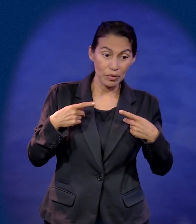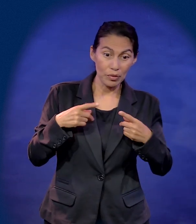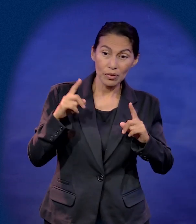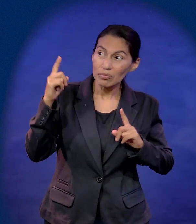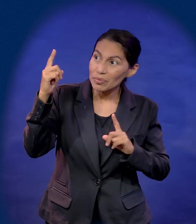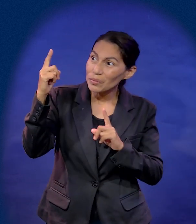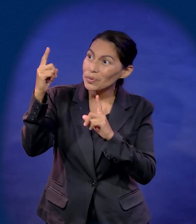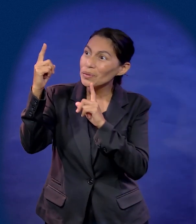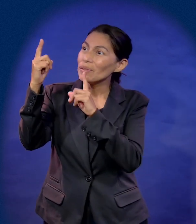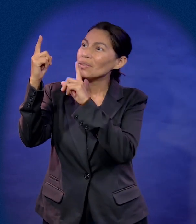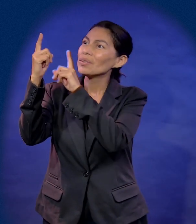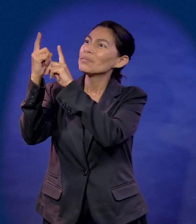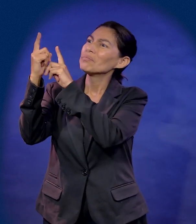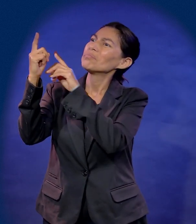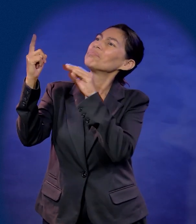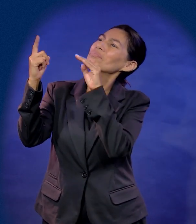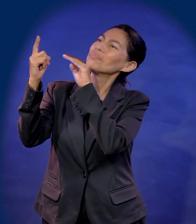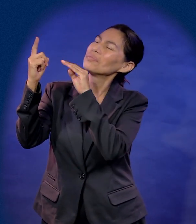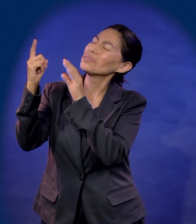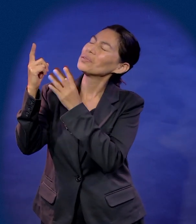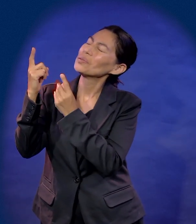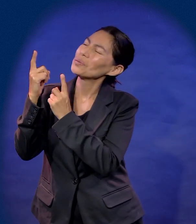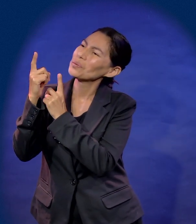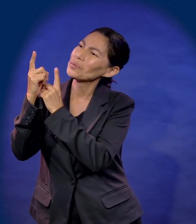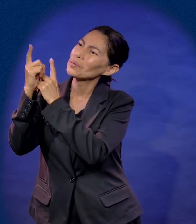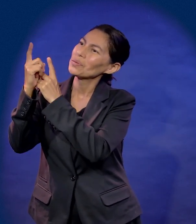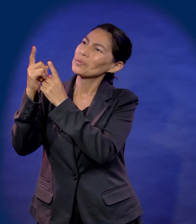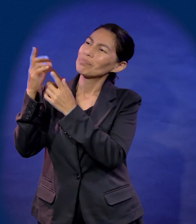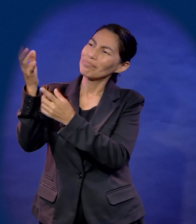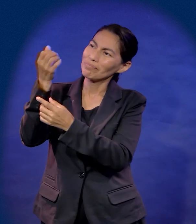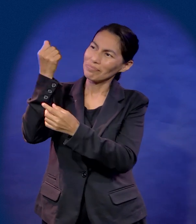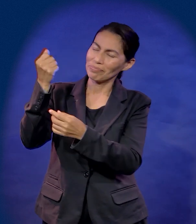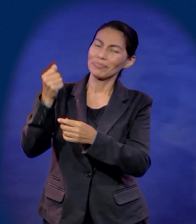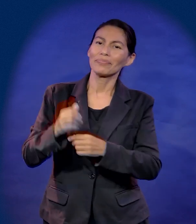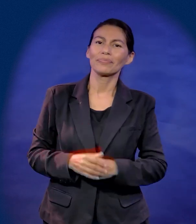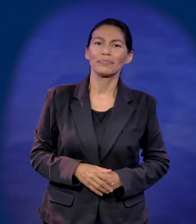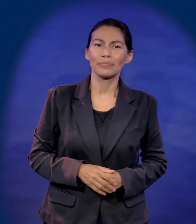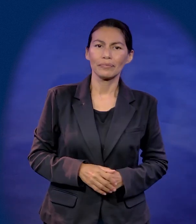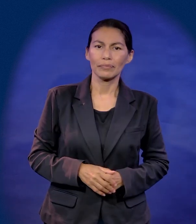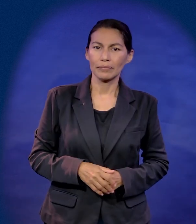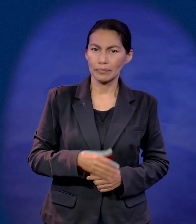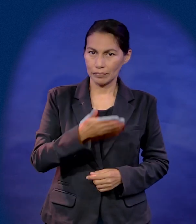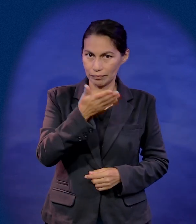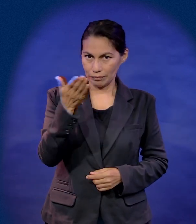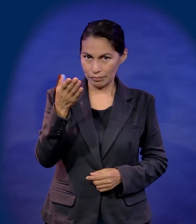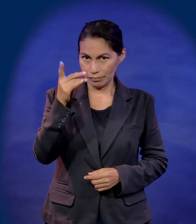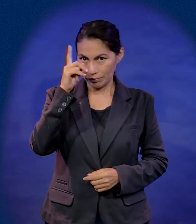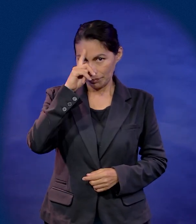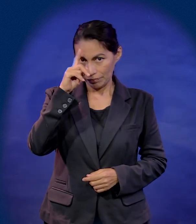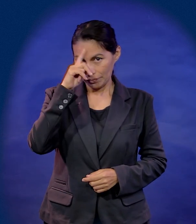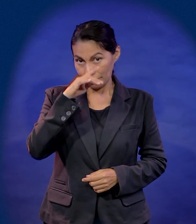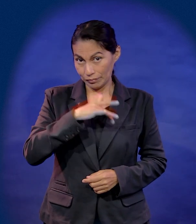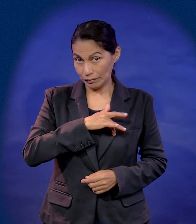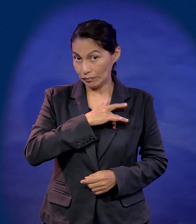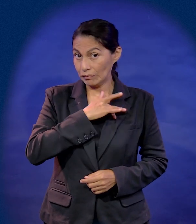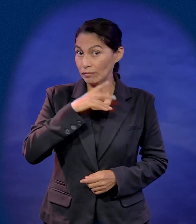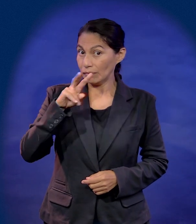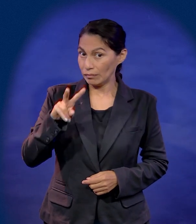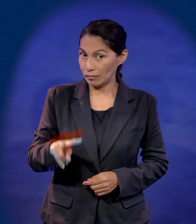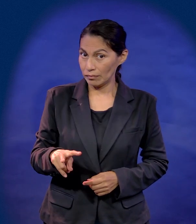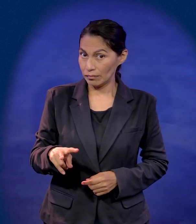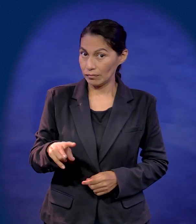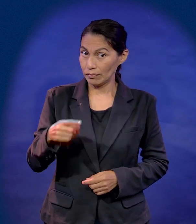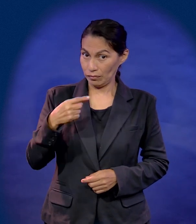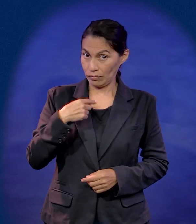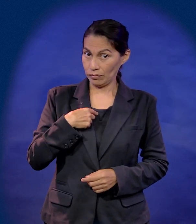es necesario que el que se acerca a Dios crea que le hay y que es galardonador de los que le buscan. Quiero decirte con